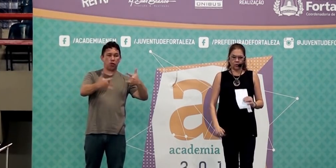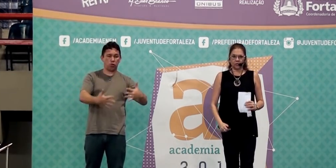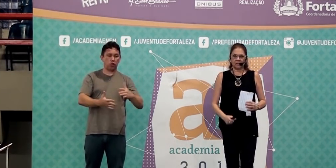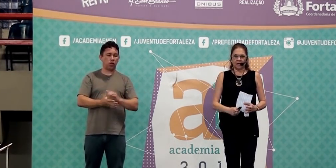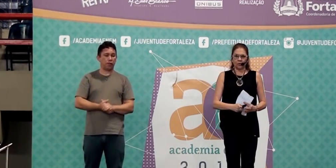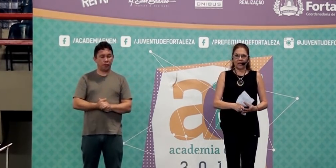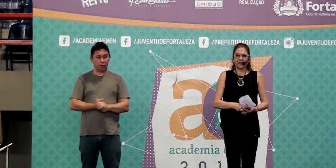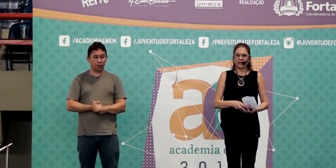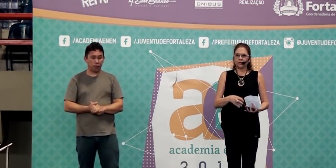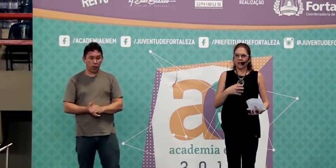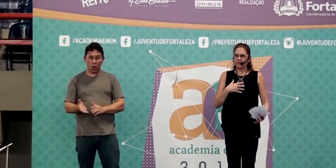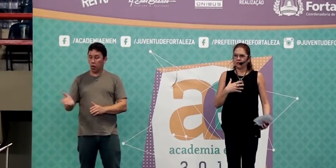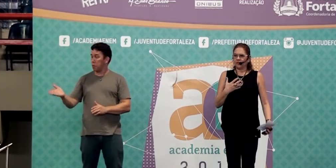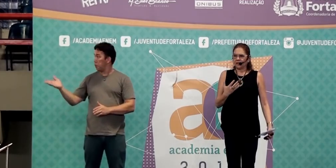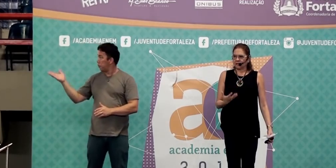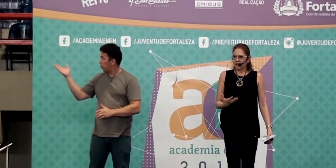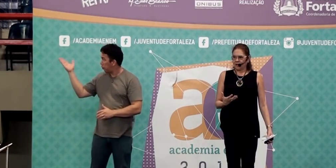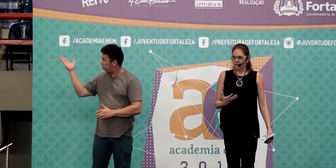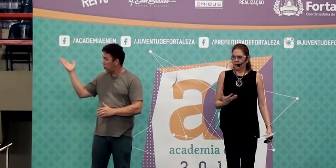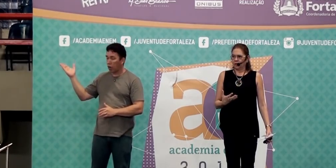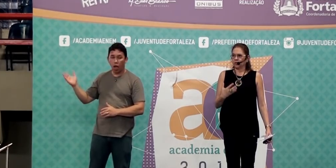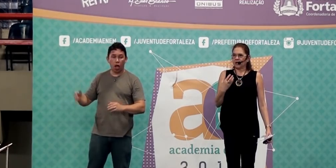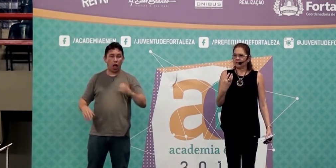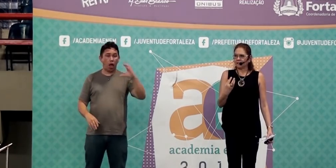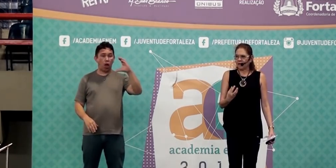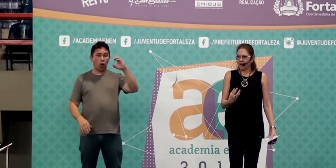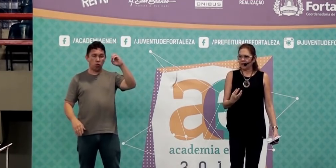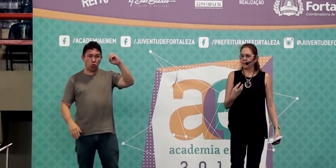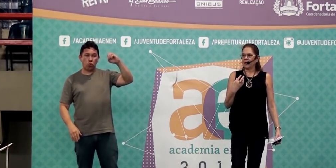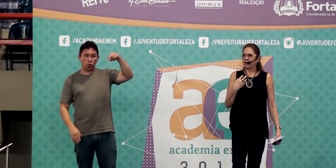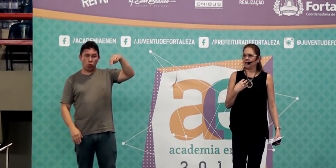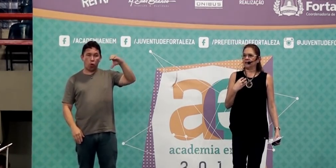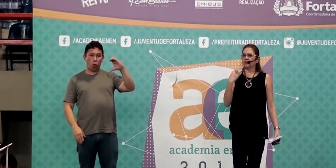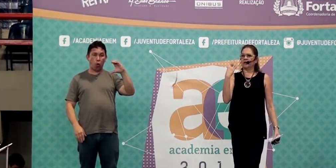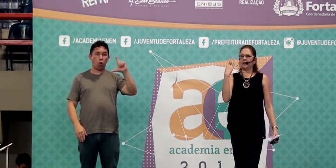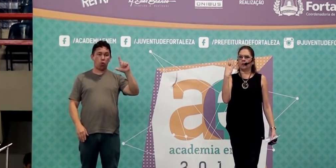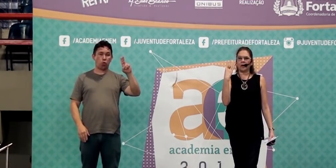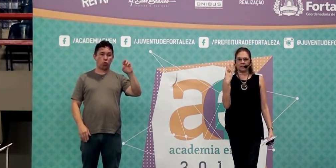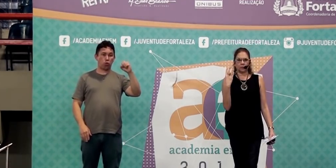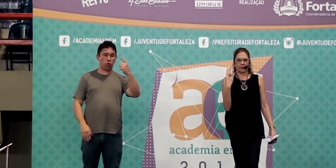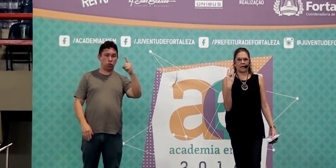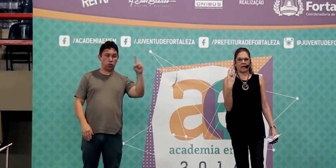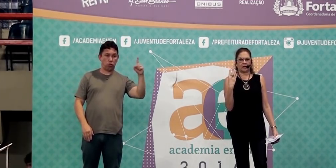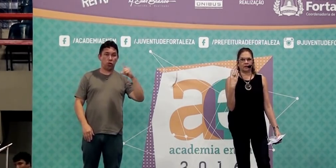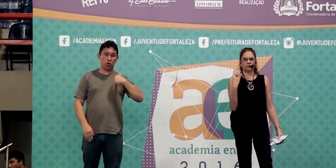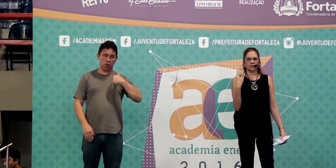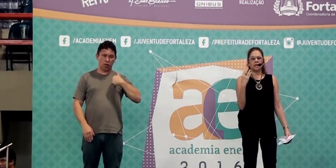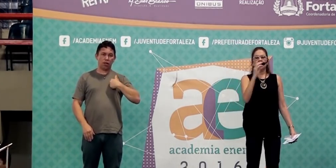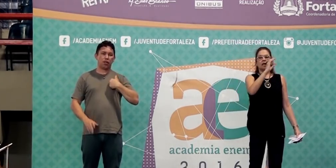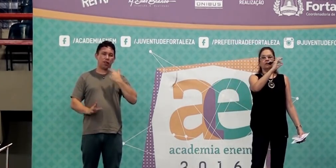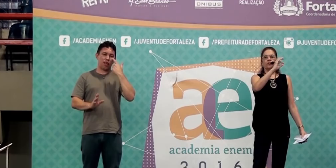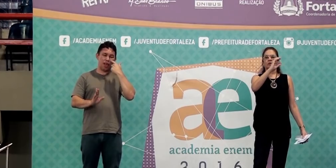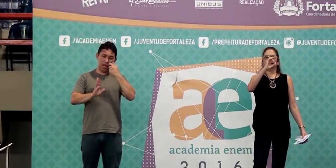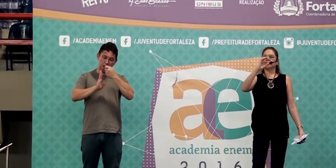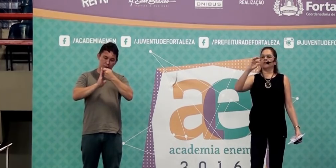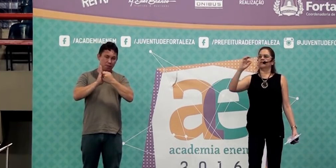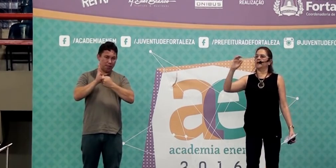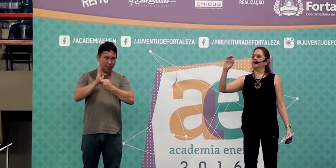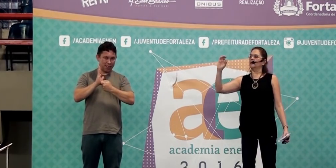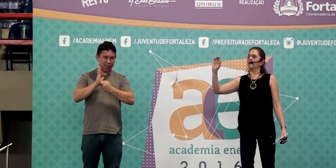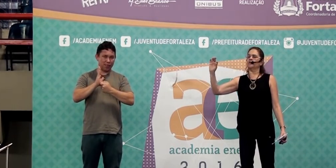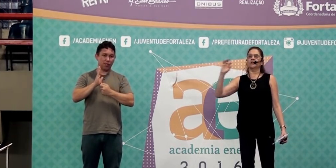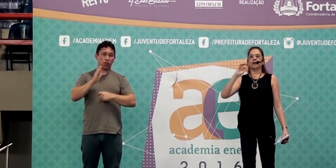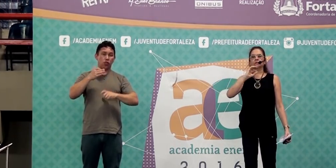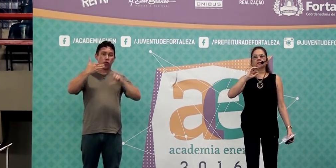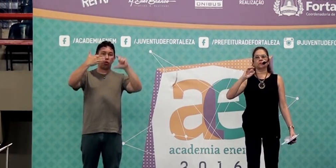A conclusão, o que é que eu devo fazer? Eu já sei que minha redação vai ter 4 parágrafos. Eu vou